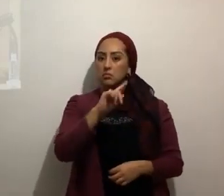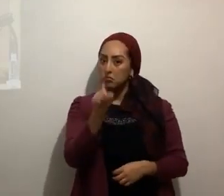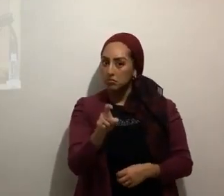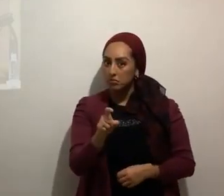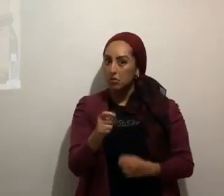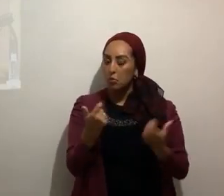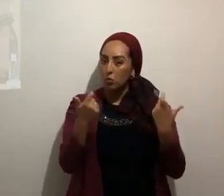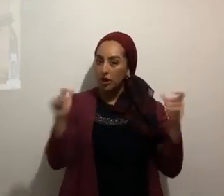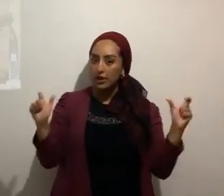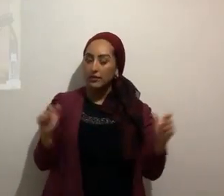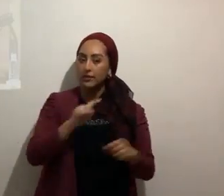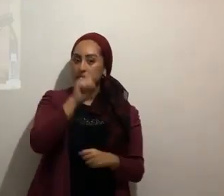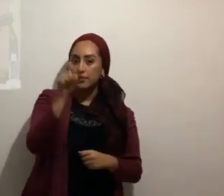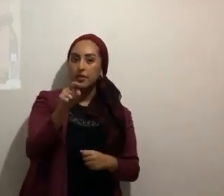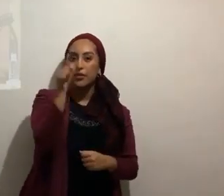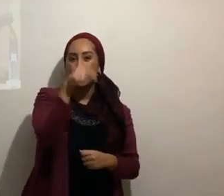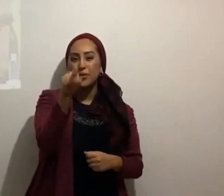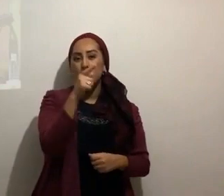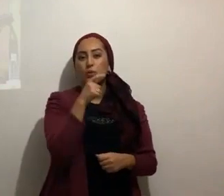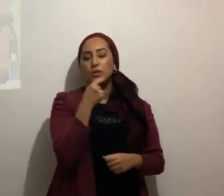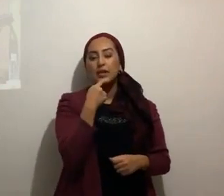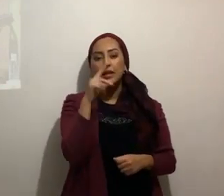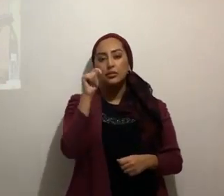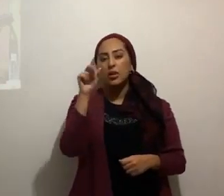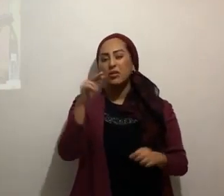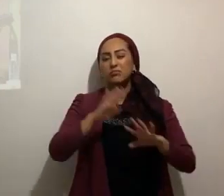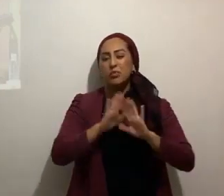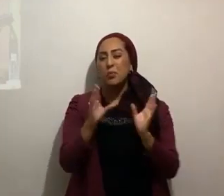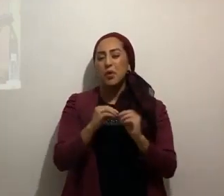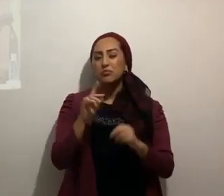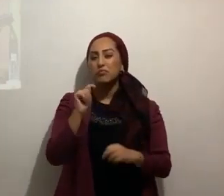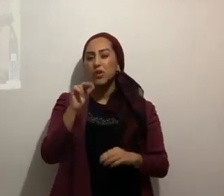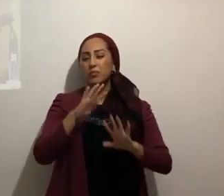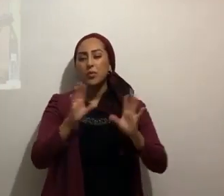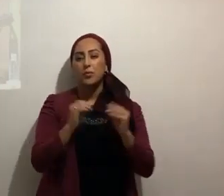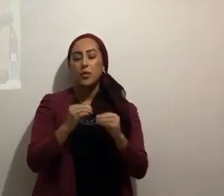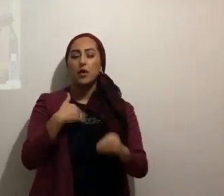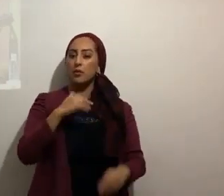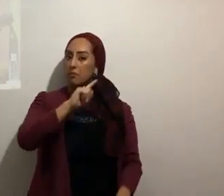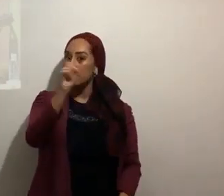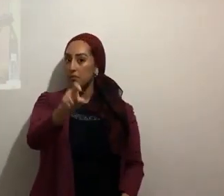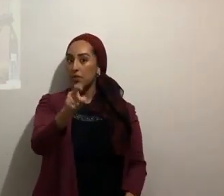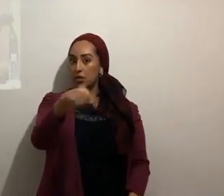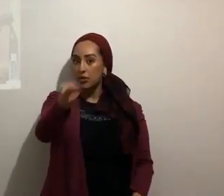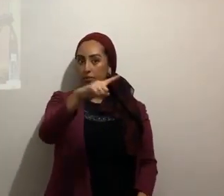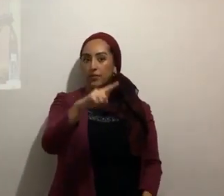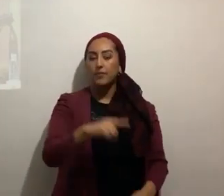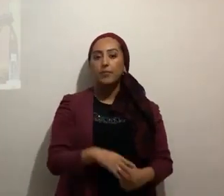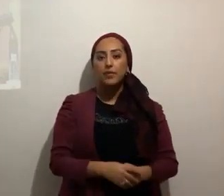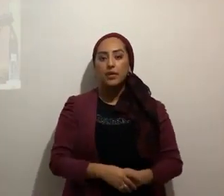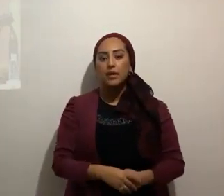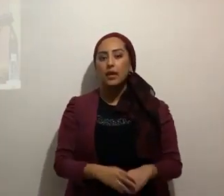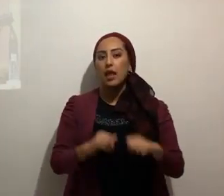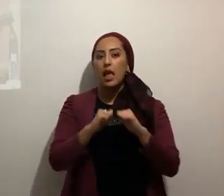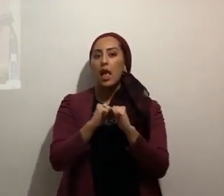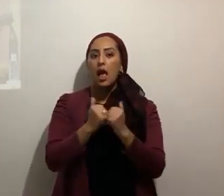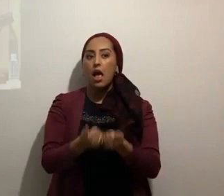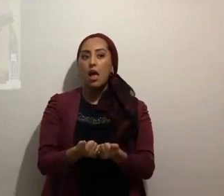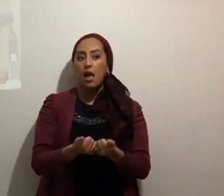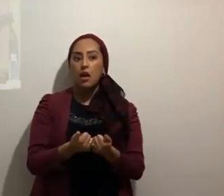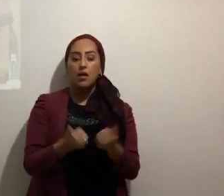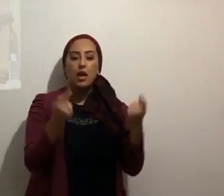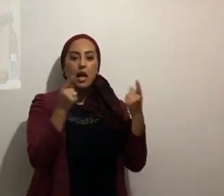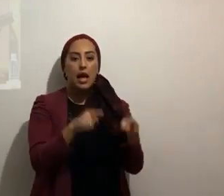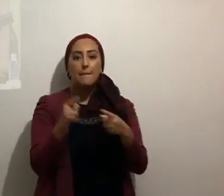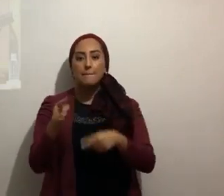bien grande, para los que dicen que la Torah ya no. La pregunta es, ¿cómo se darían